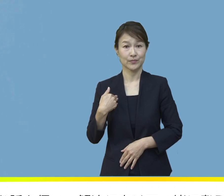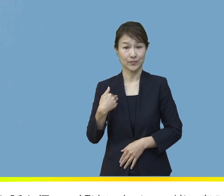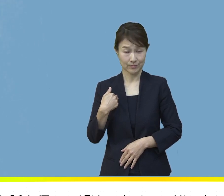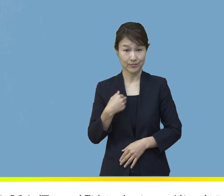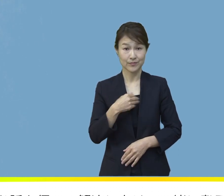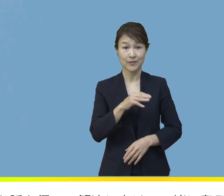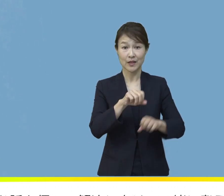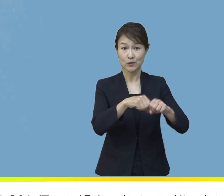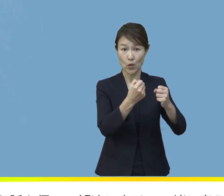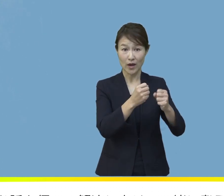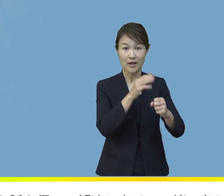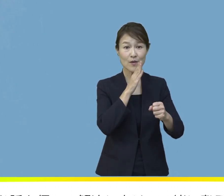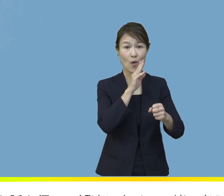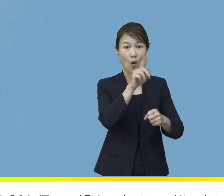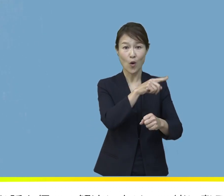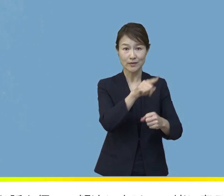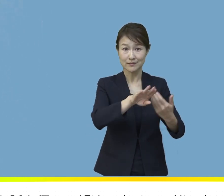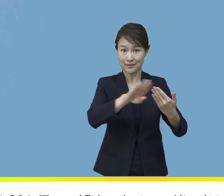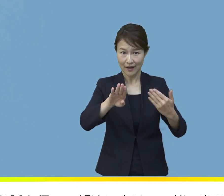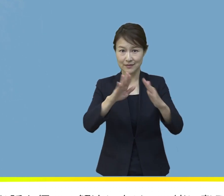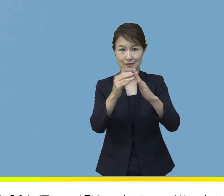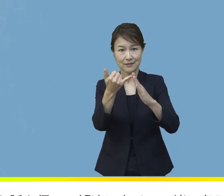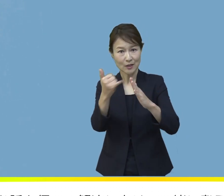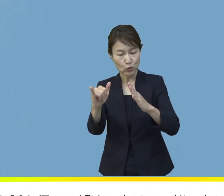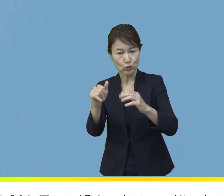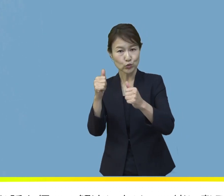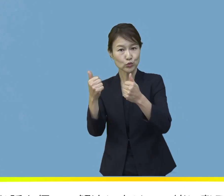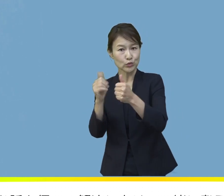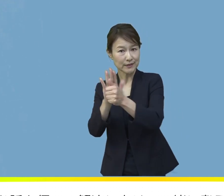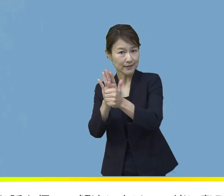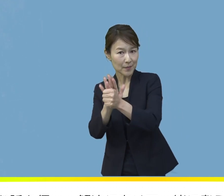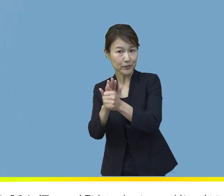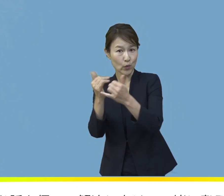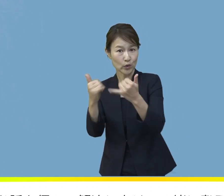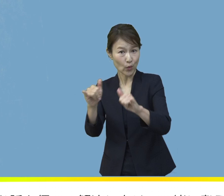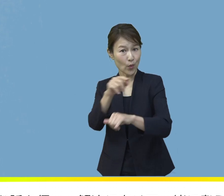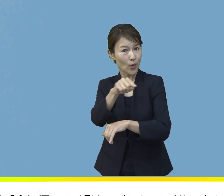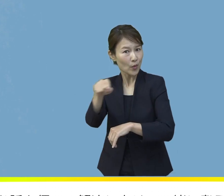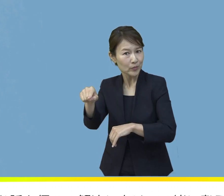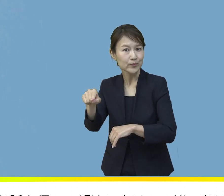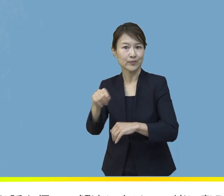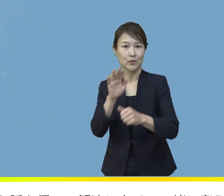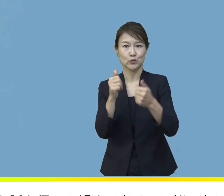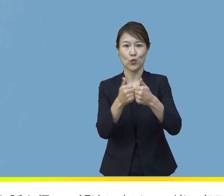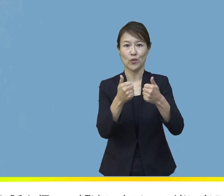家族や支援をする人が相談することもできます